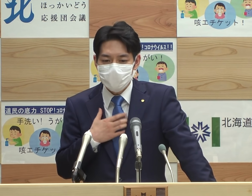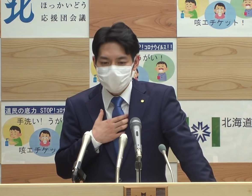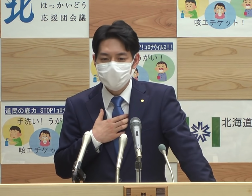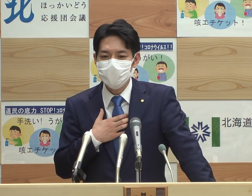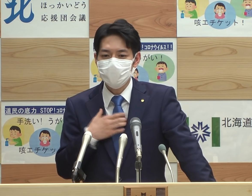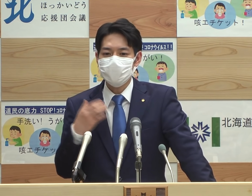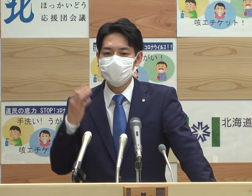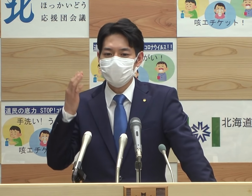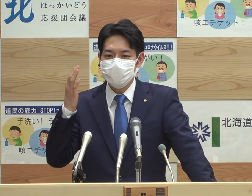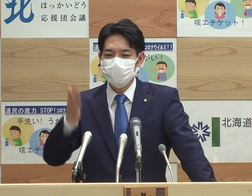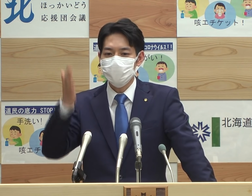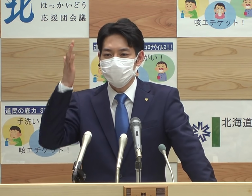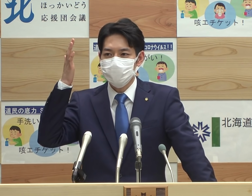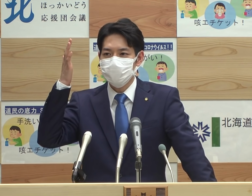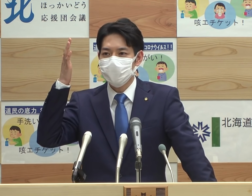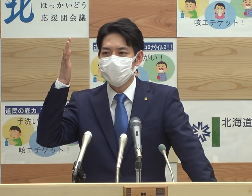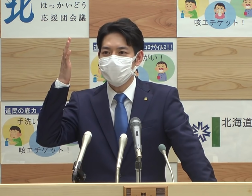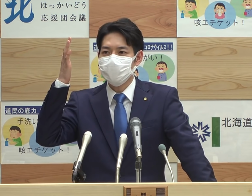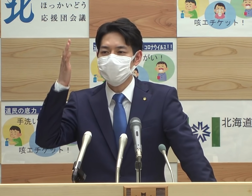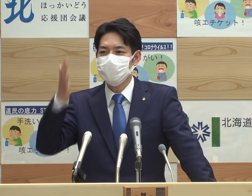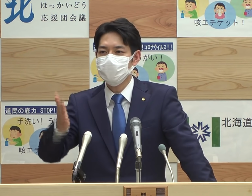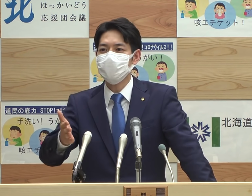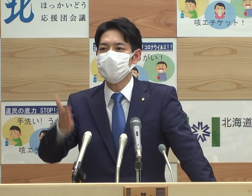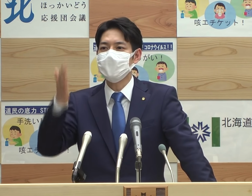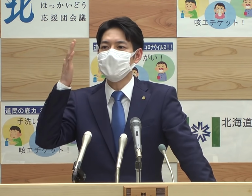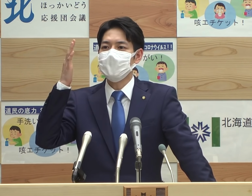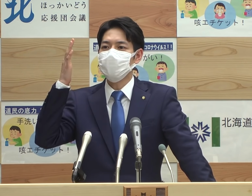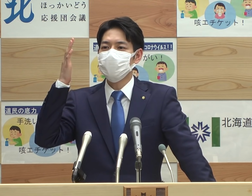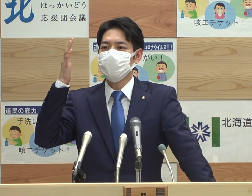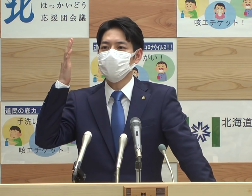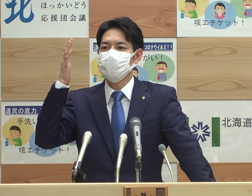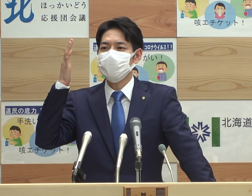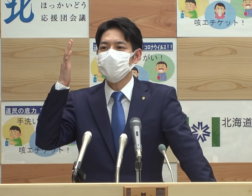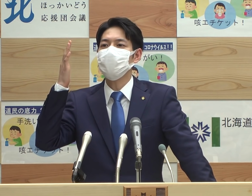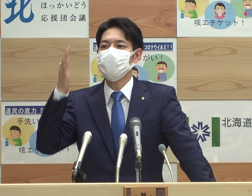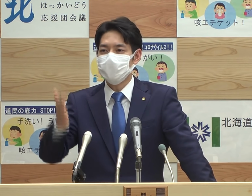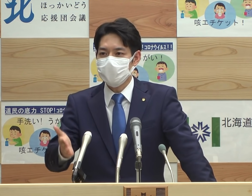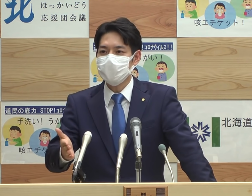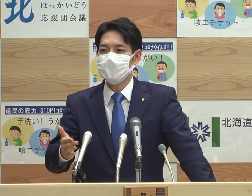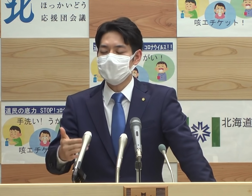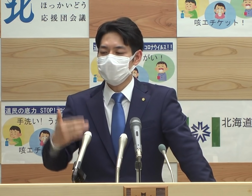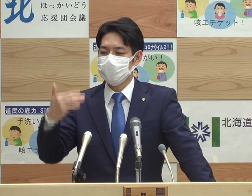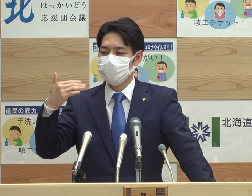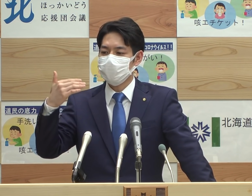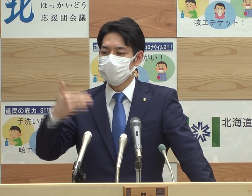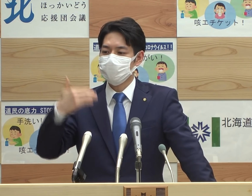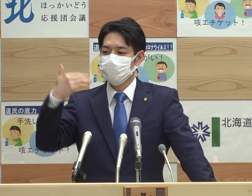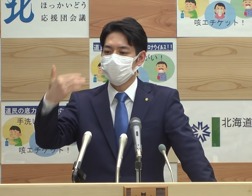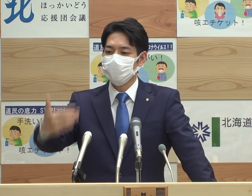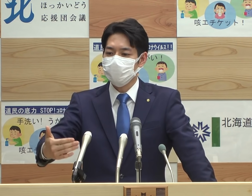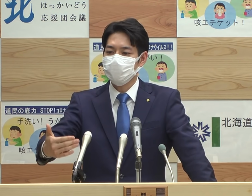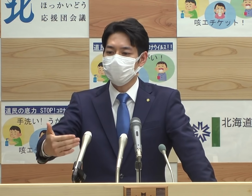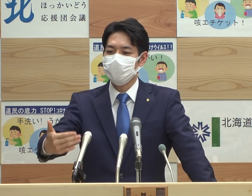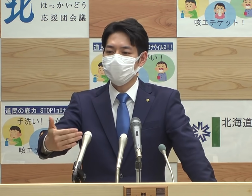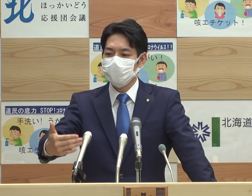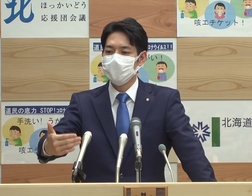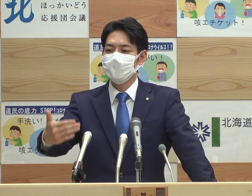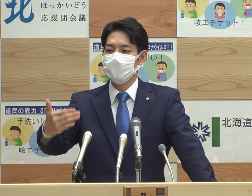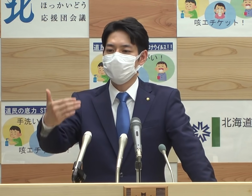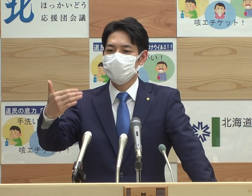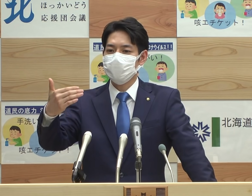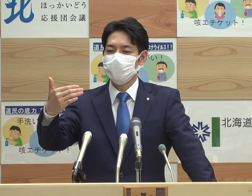まずは今直ちにこういう状況だったら安心ですってことは申し上げることできないものですから、外出されるにあた